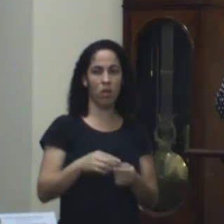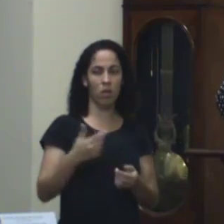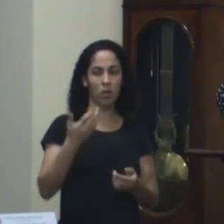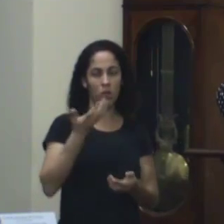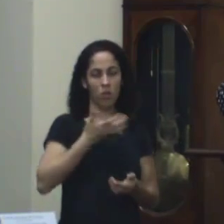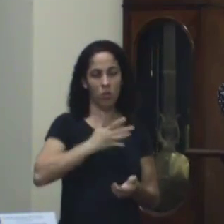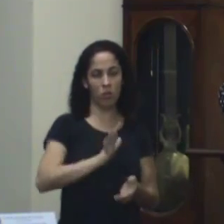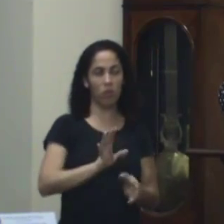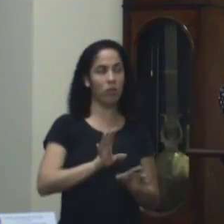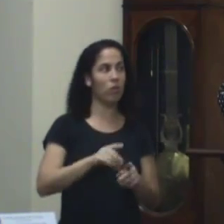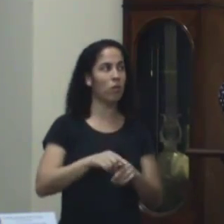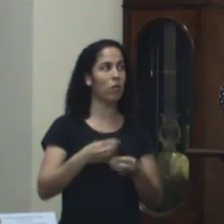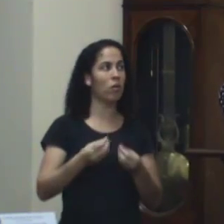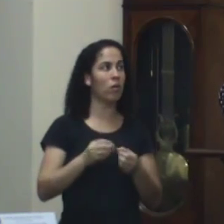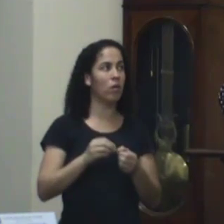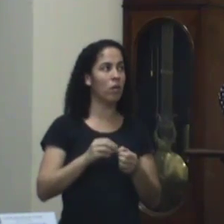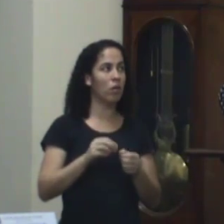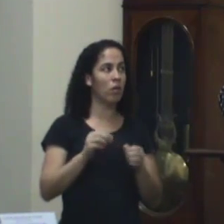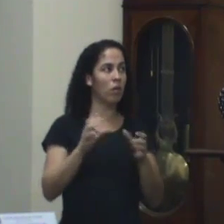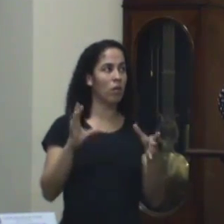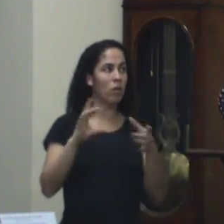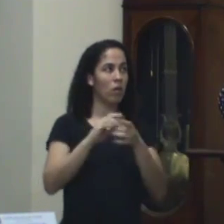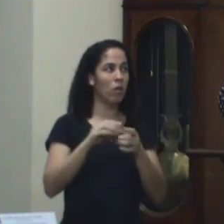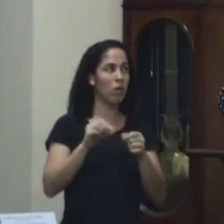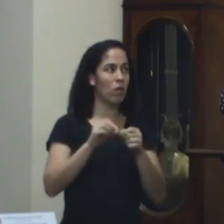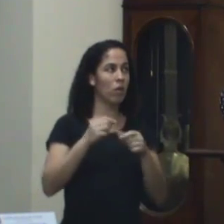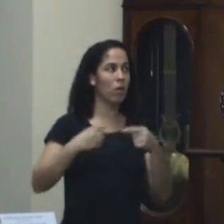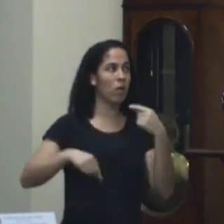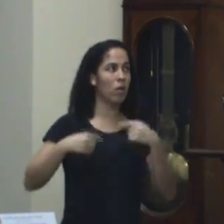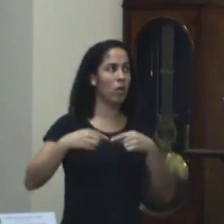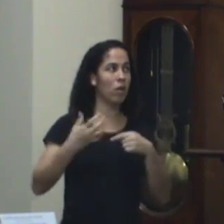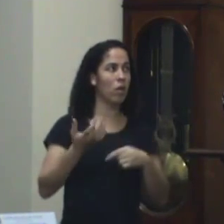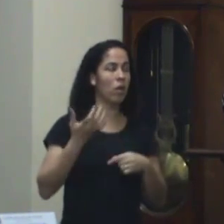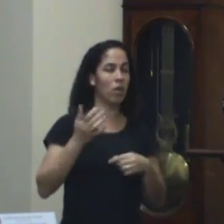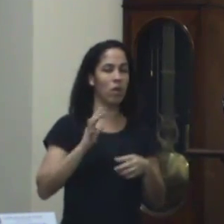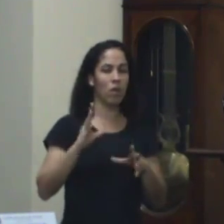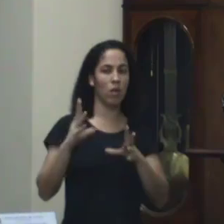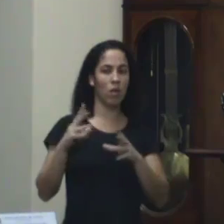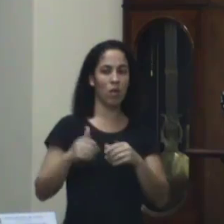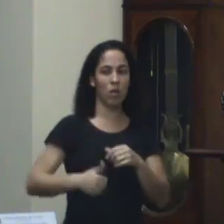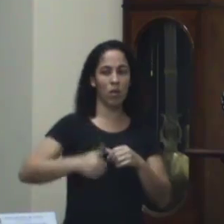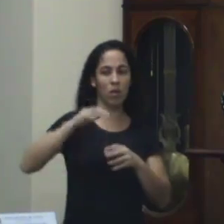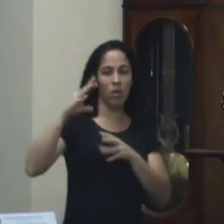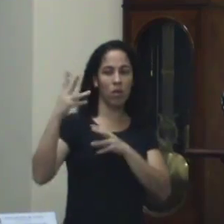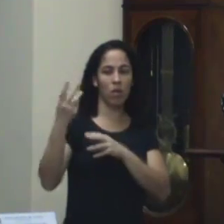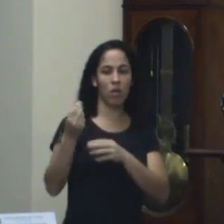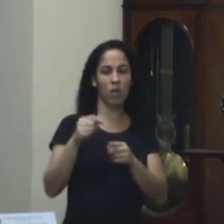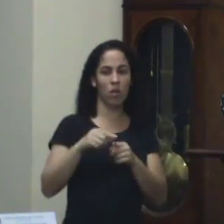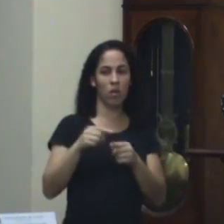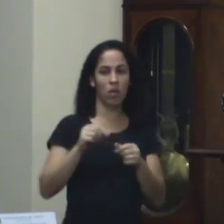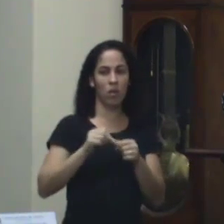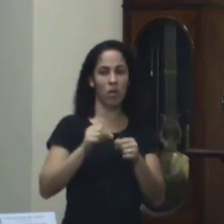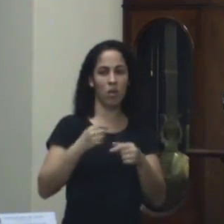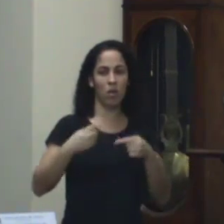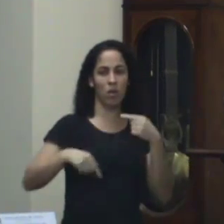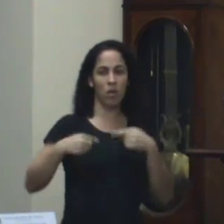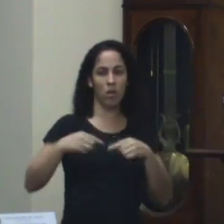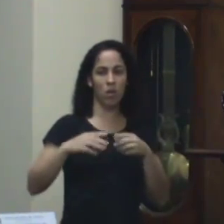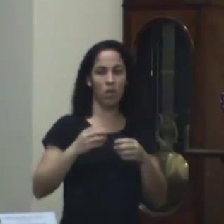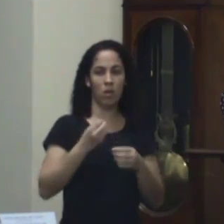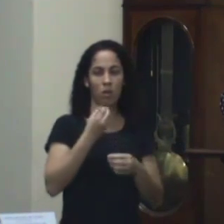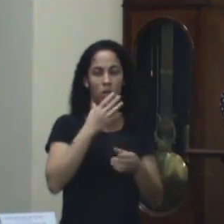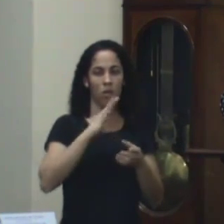indignadas, né? Nós, como fazemos parte da política, nós queremos o melhor para todos, fazemos política para o bem de